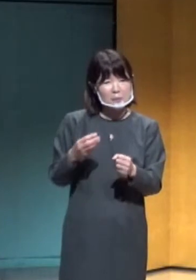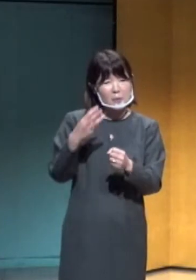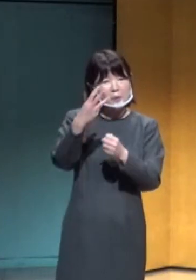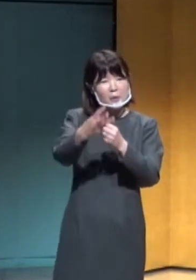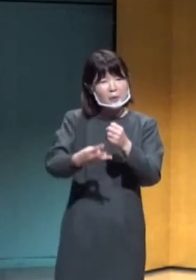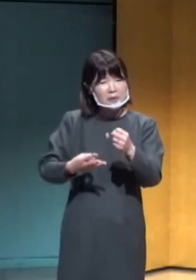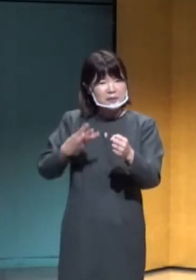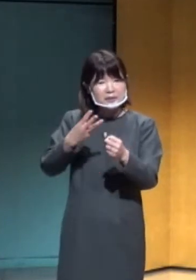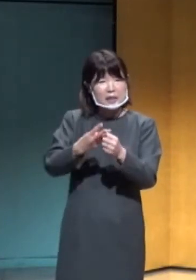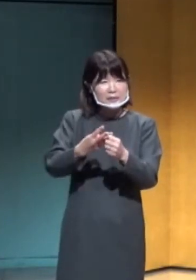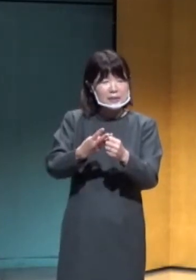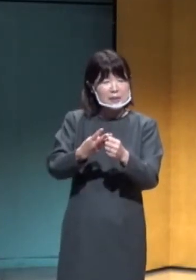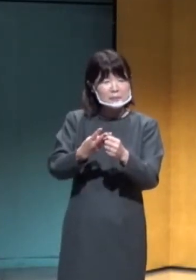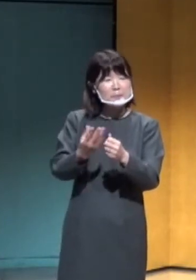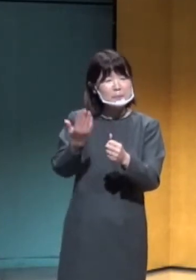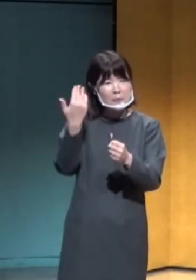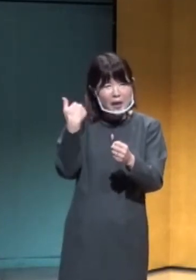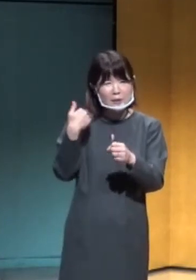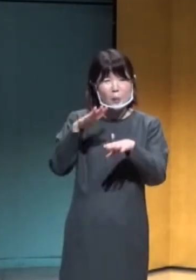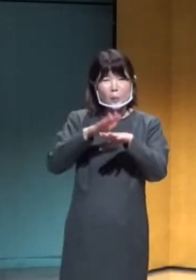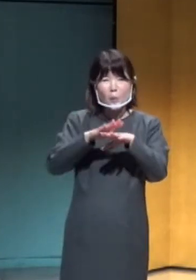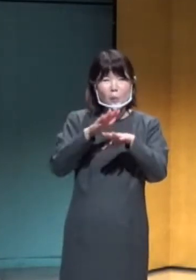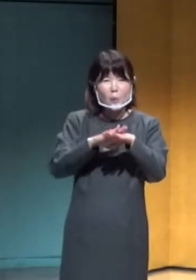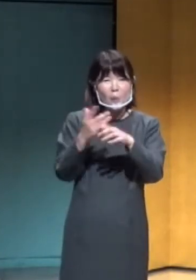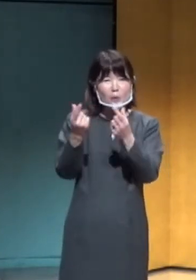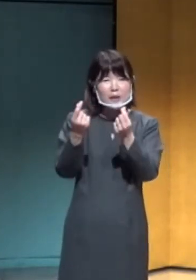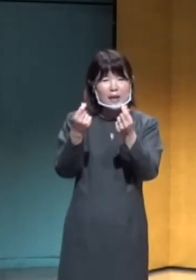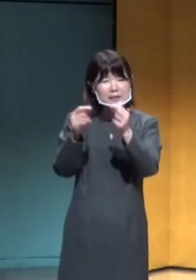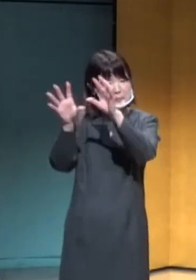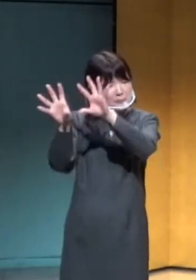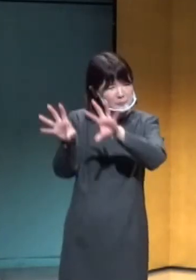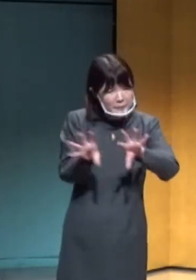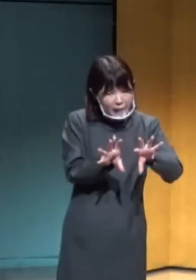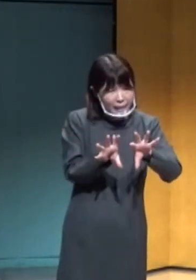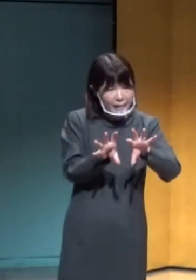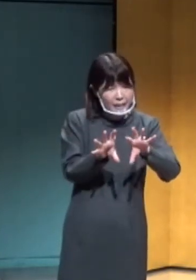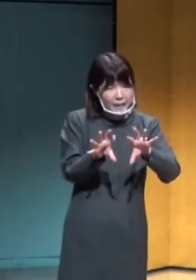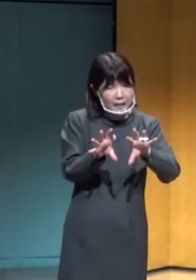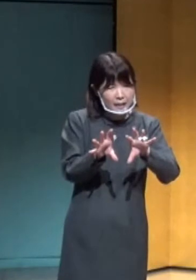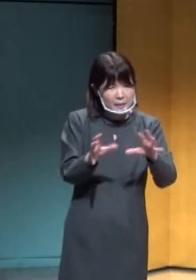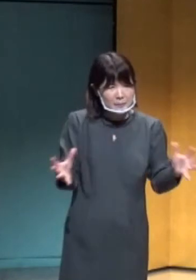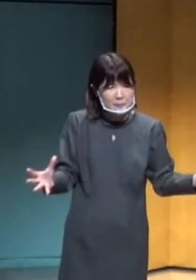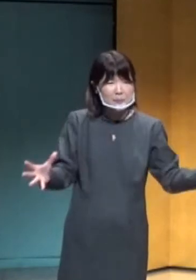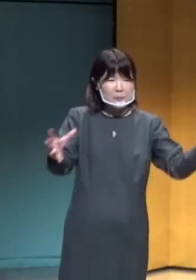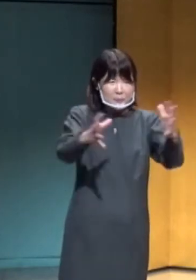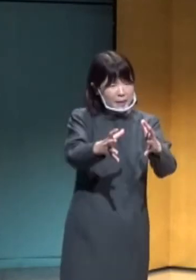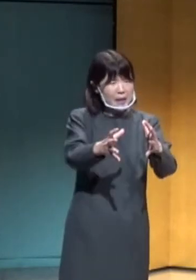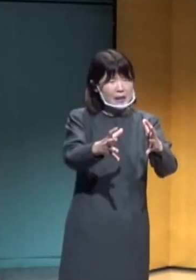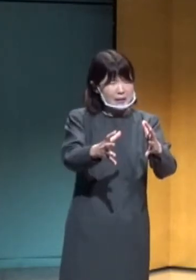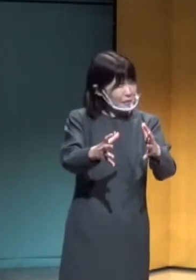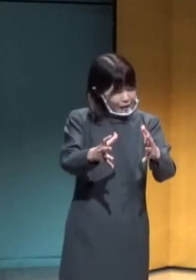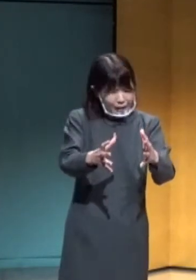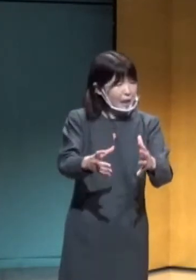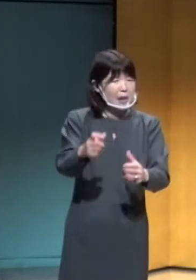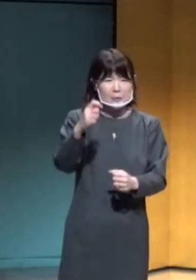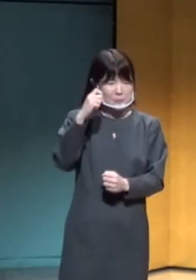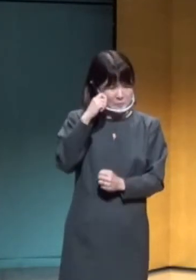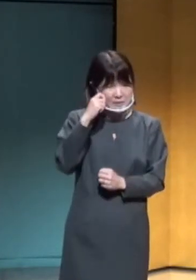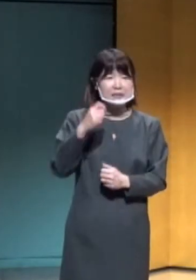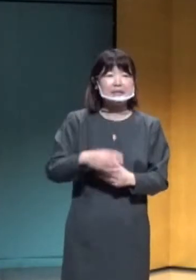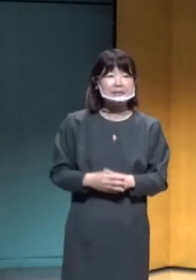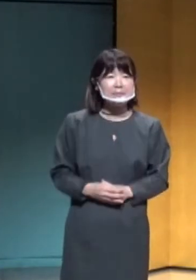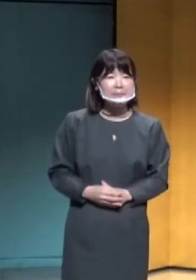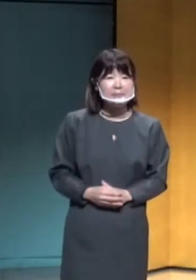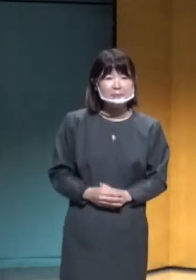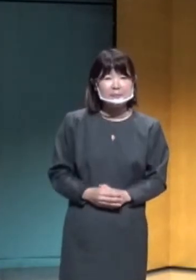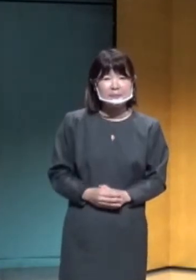層の皆さんを一堂に会してというような形はとても取れないわけでございまして、本